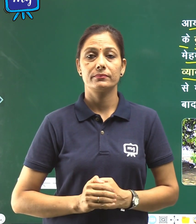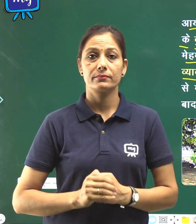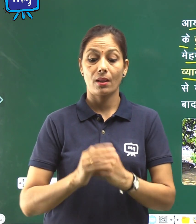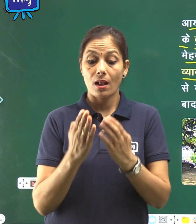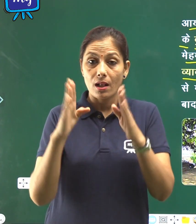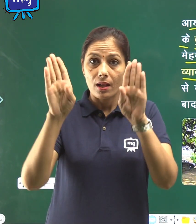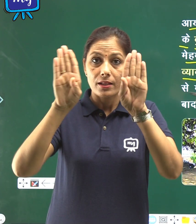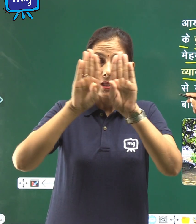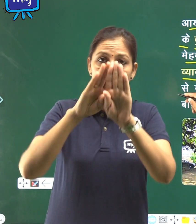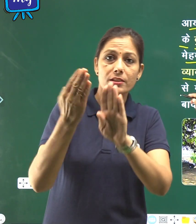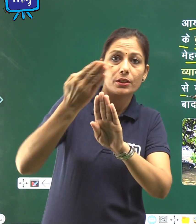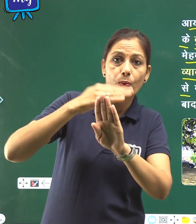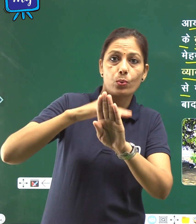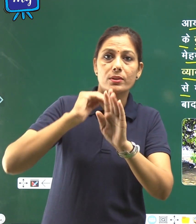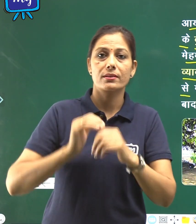दरवाजे की ओर से